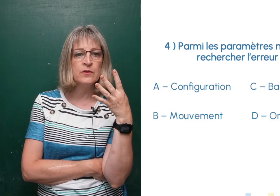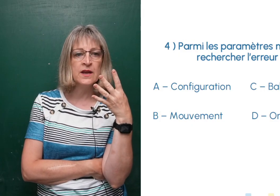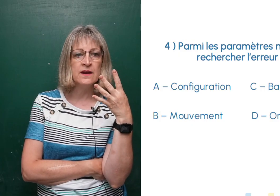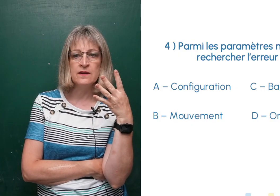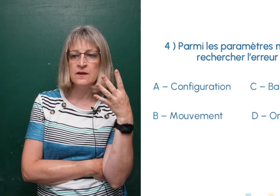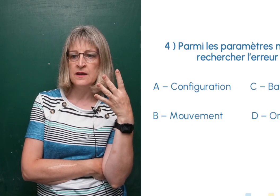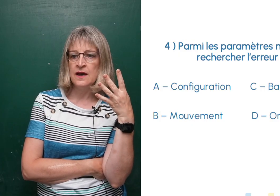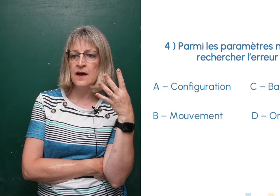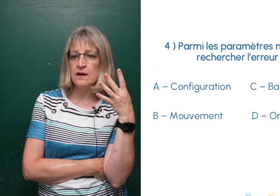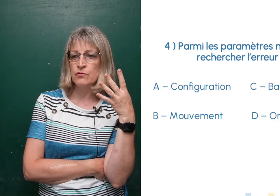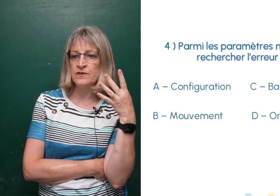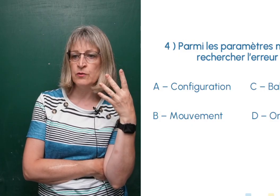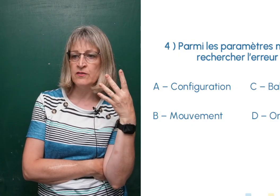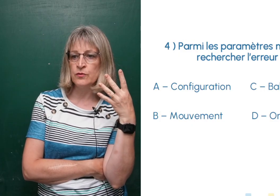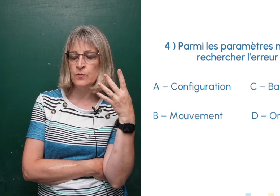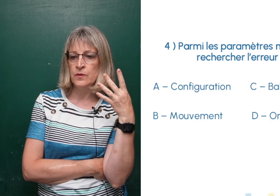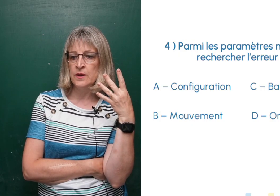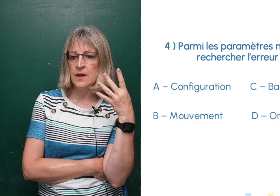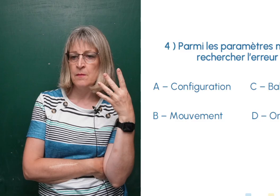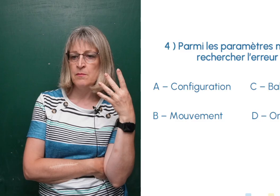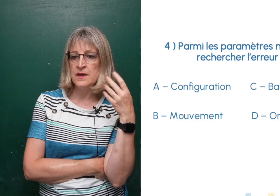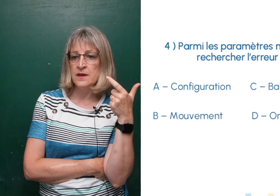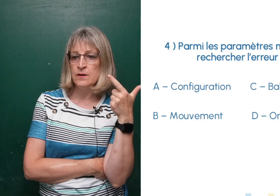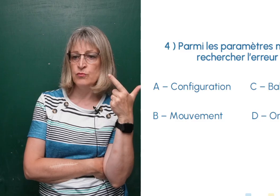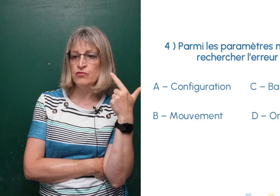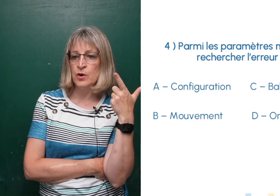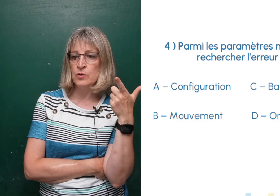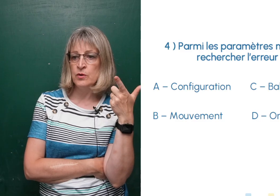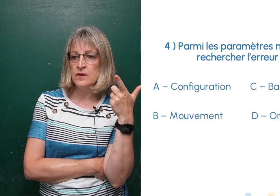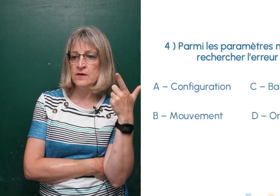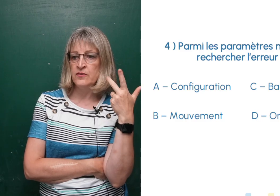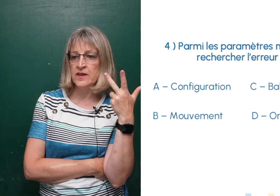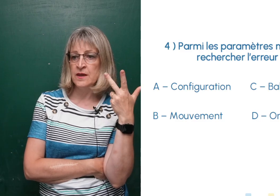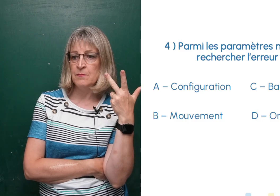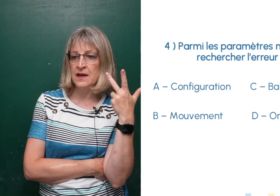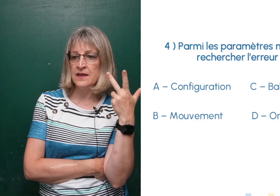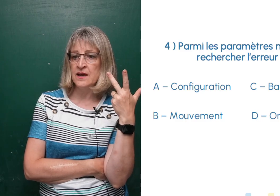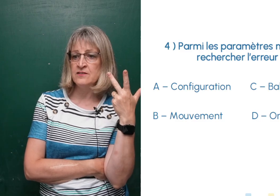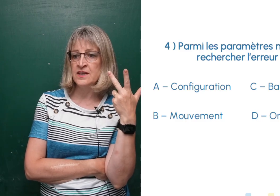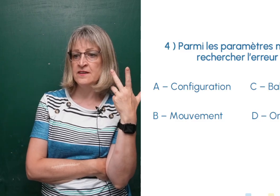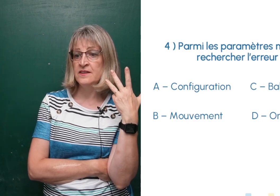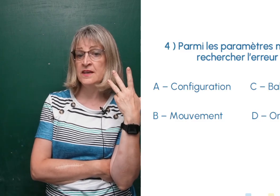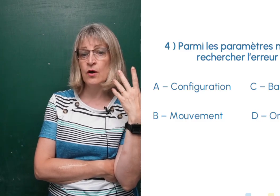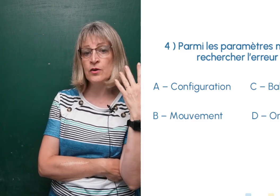lequel? A, configuration, B, mouvement, C, balayage et D,